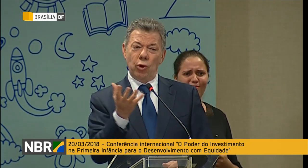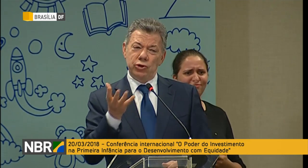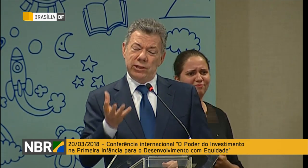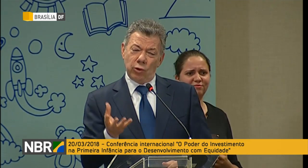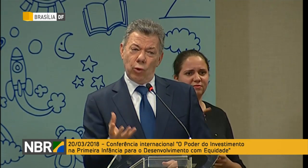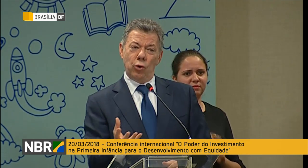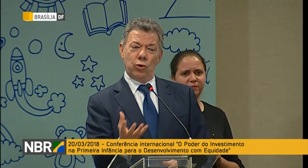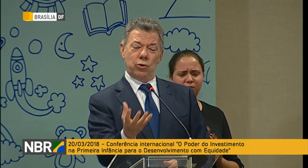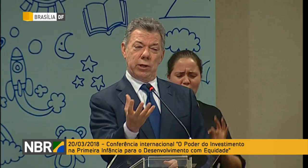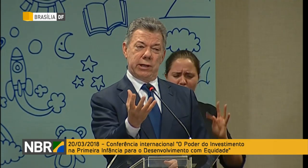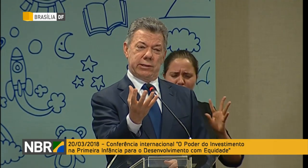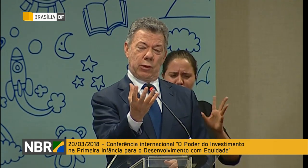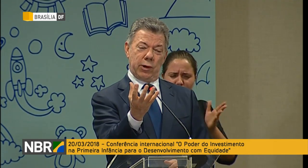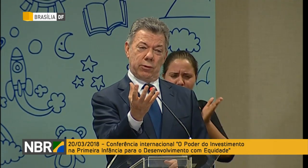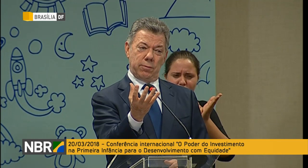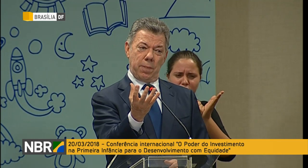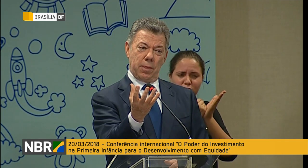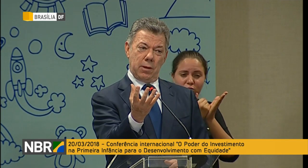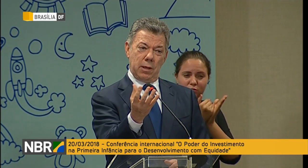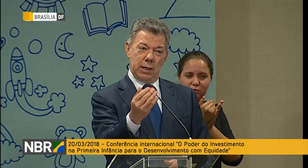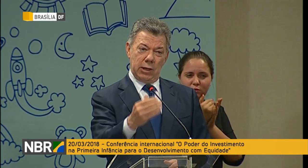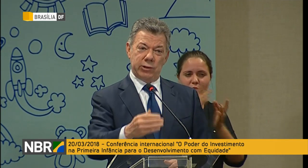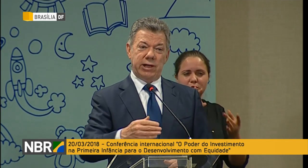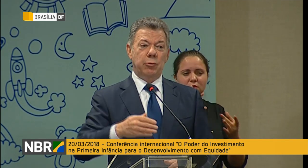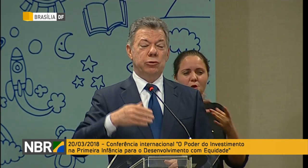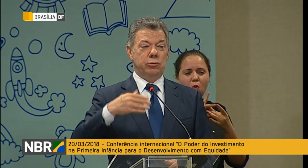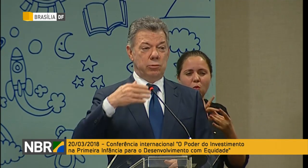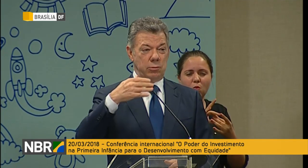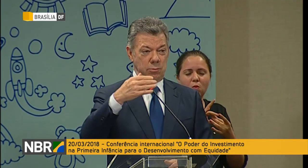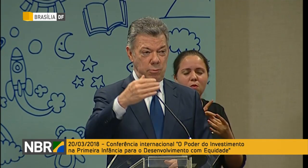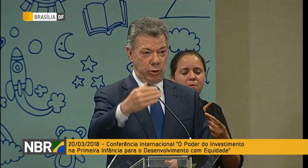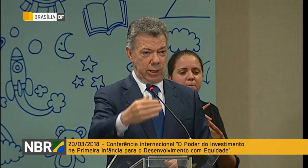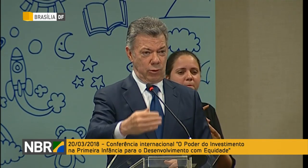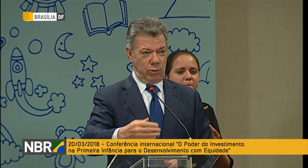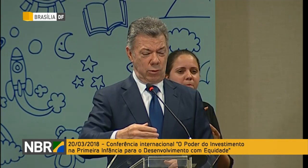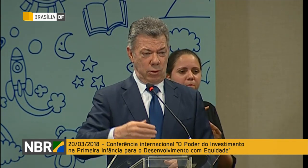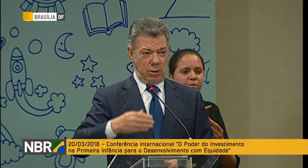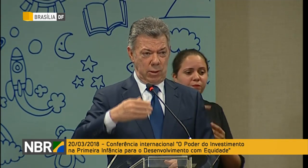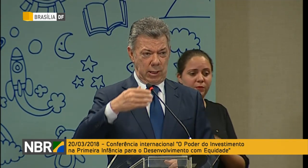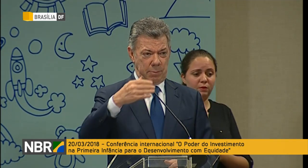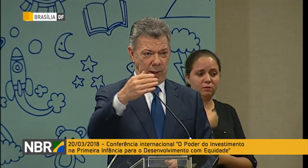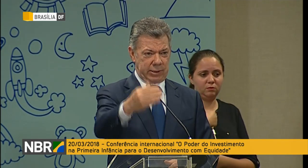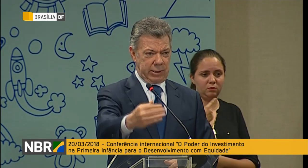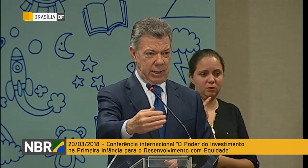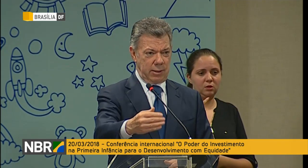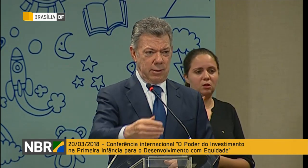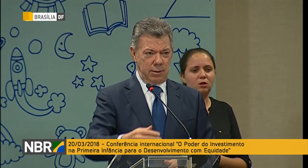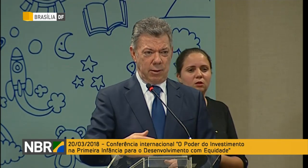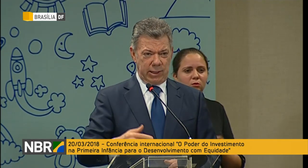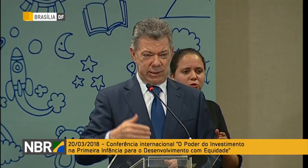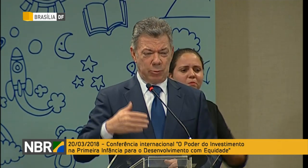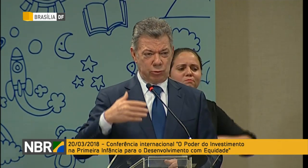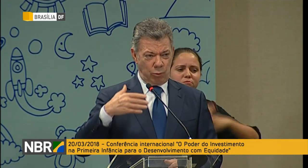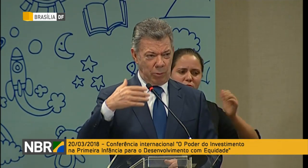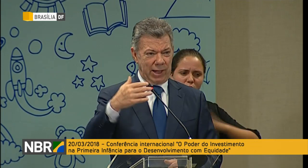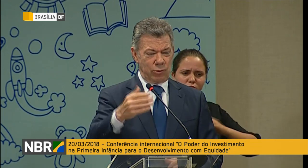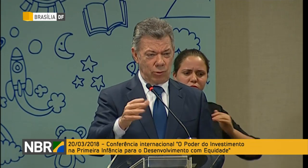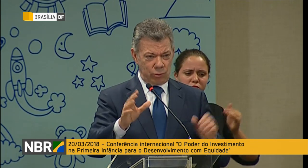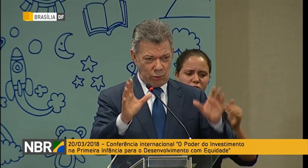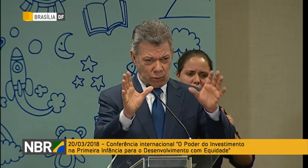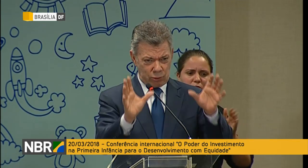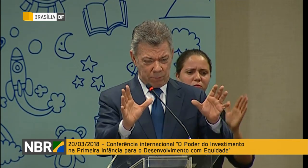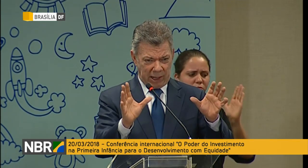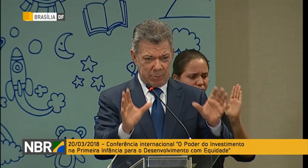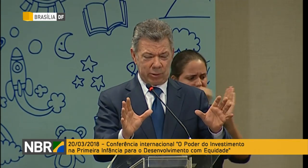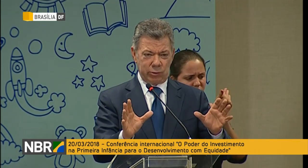repetição. E isso tudo se introduziu nesse acordo, e nós o estamos colocando em prática,